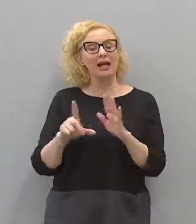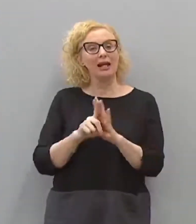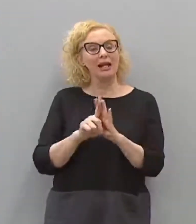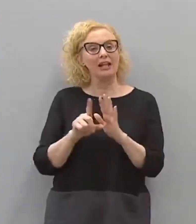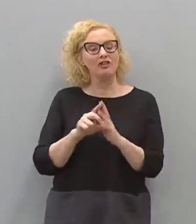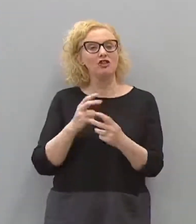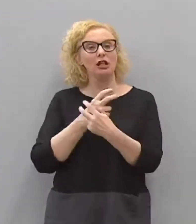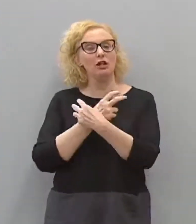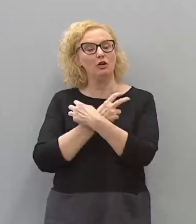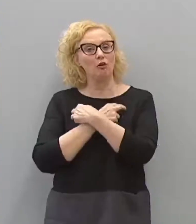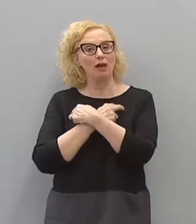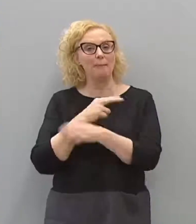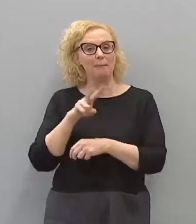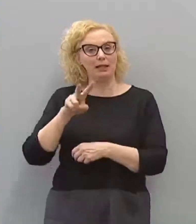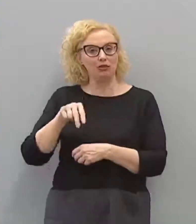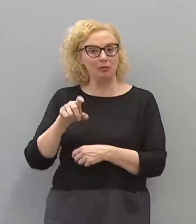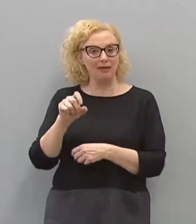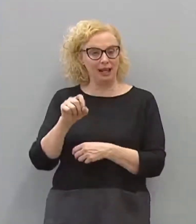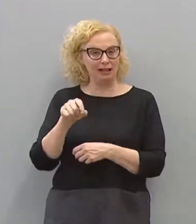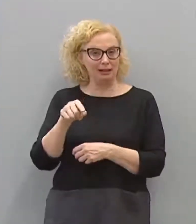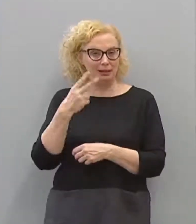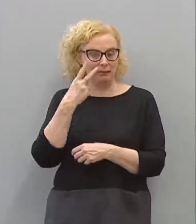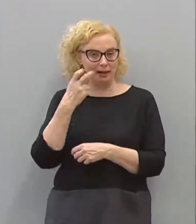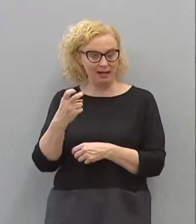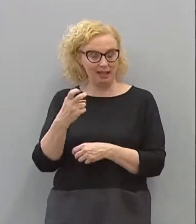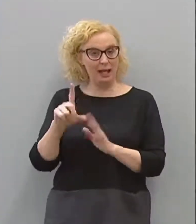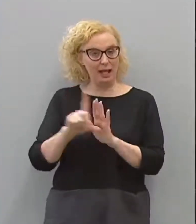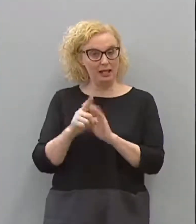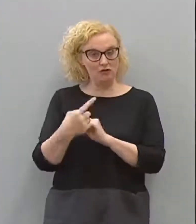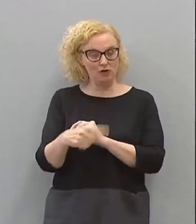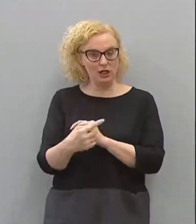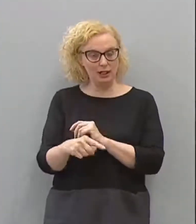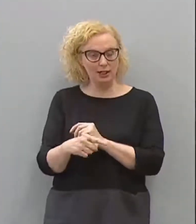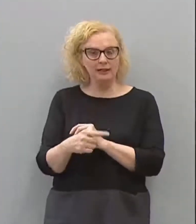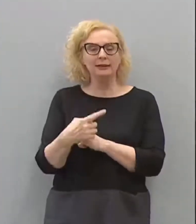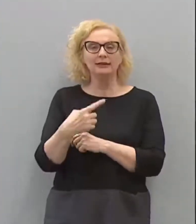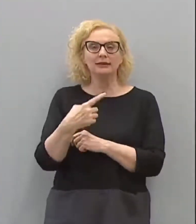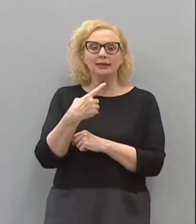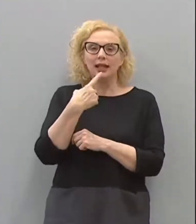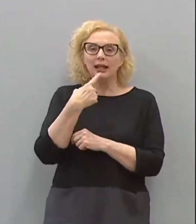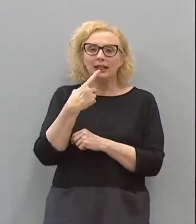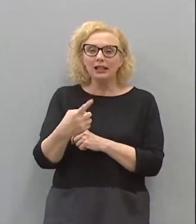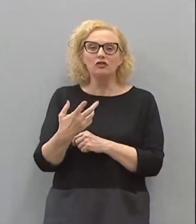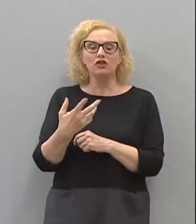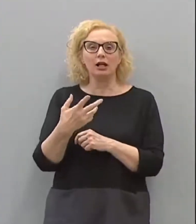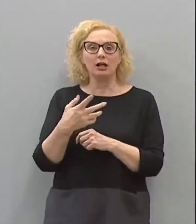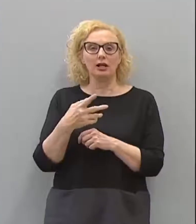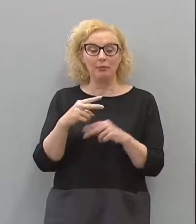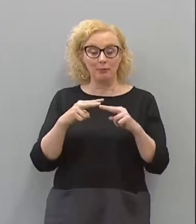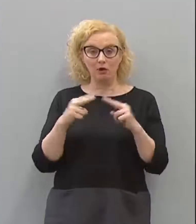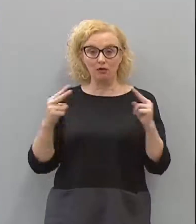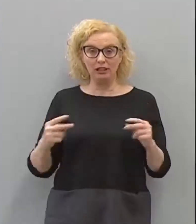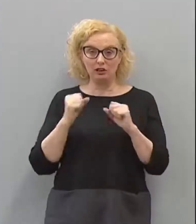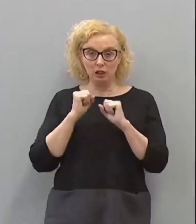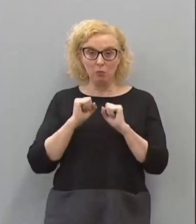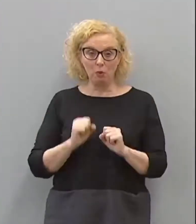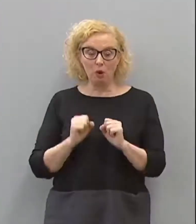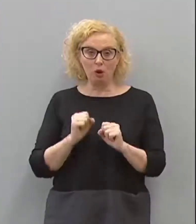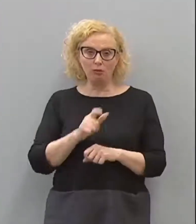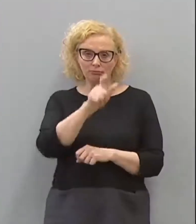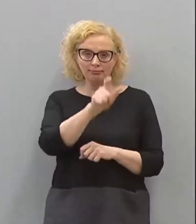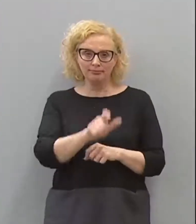provinciale del novembre 2020 legge che per l'appunto da la facolta la provincia ad illuminare queste